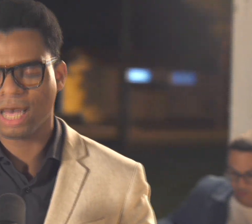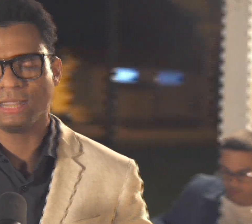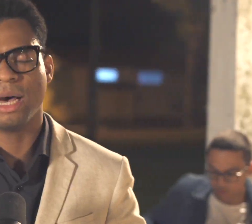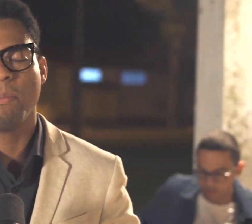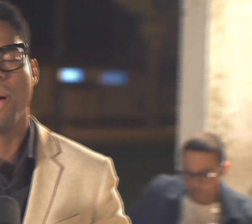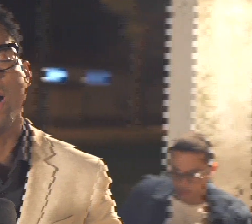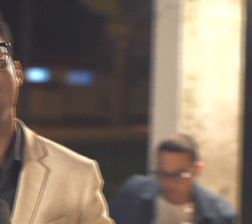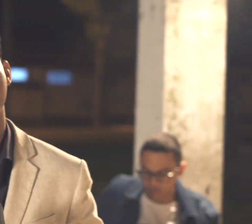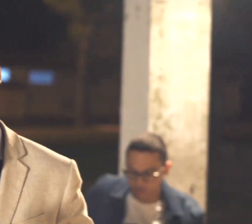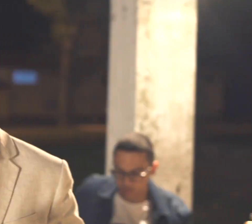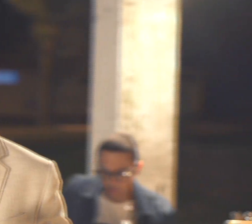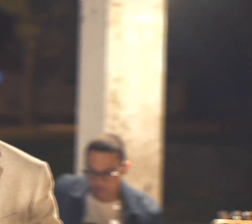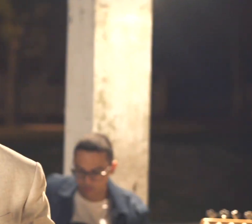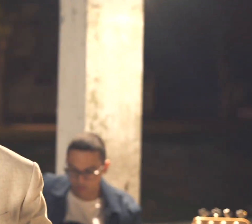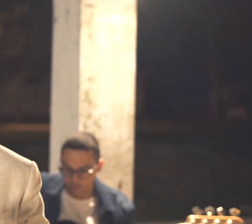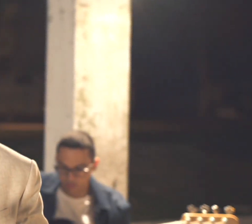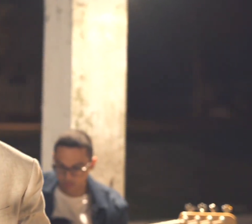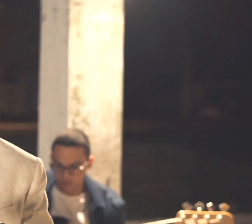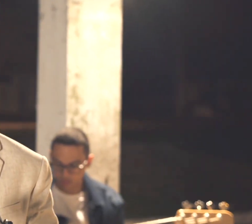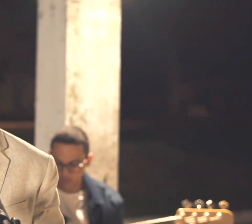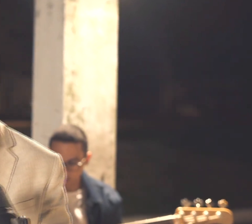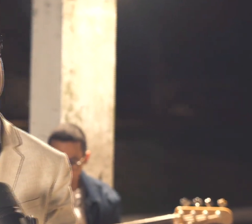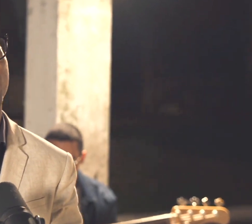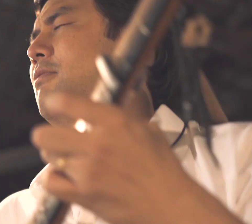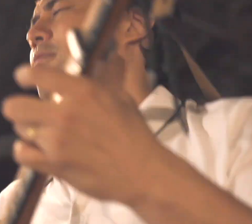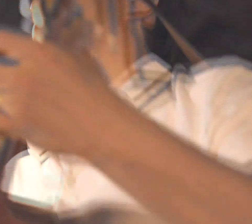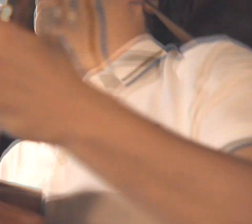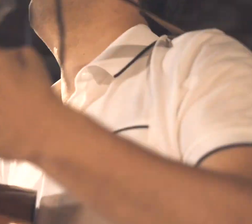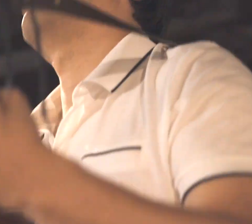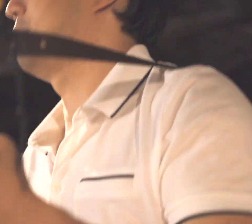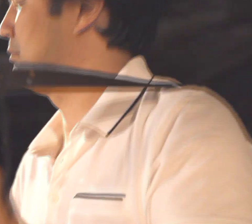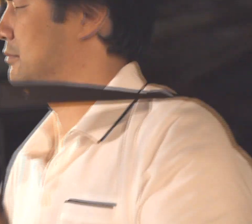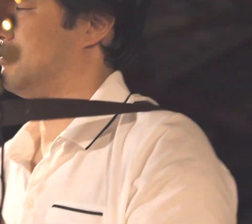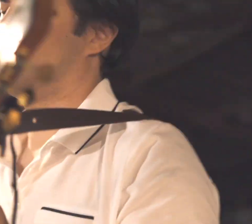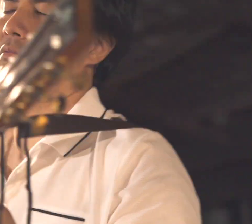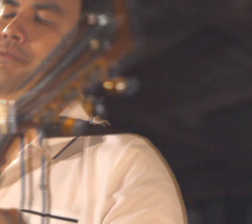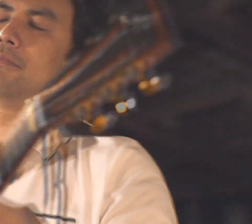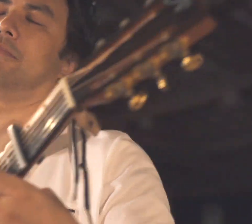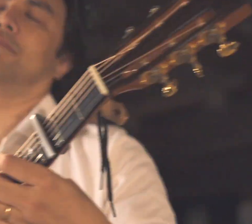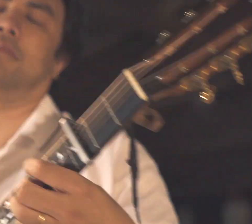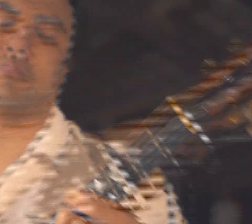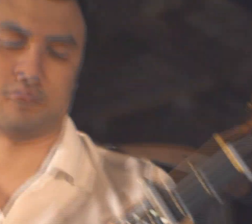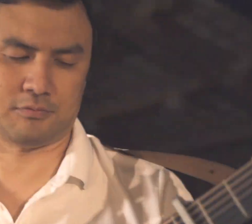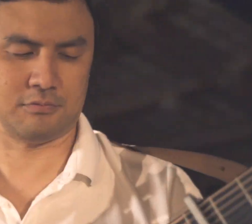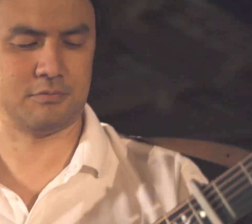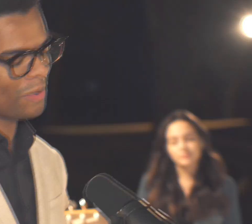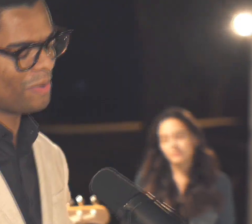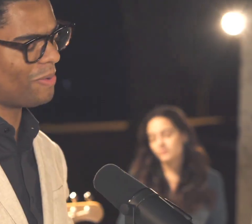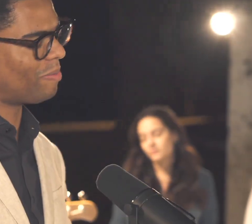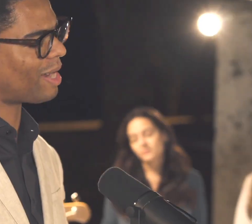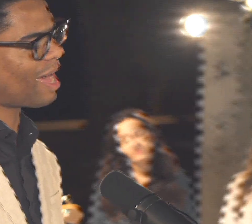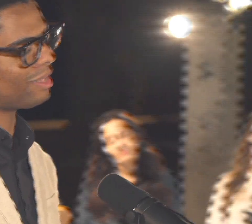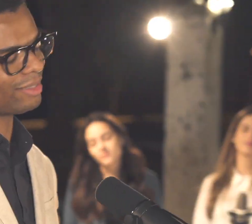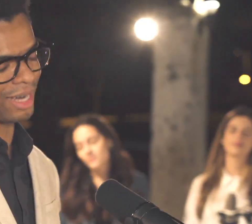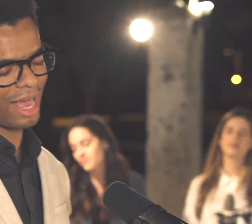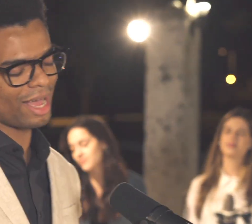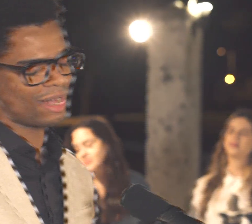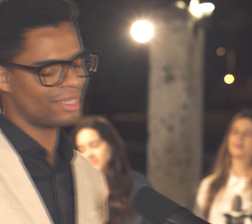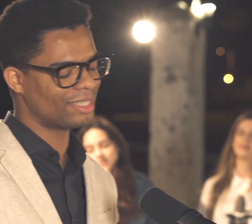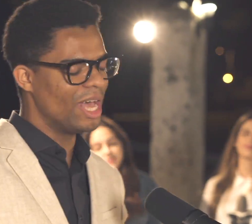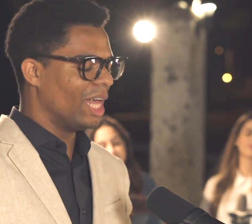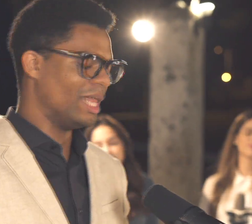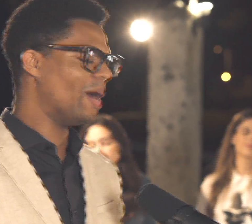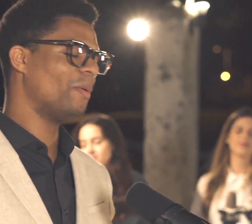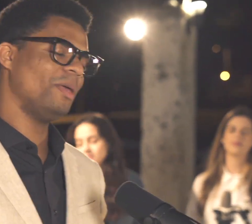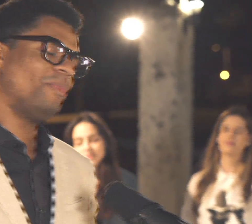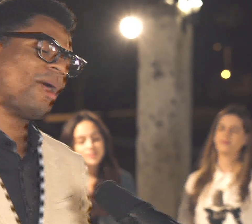persigo cada passo teu. Aquilo que ficou pra